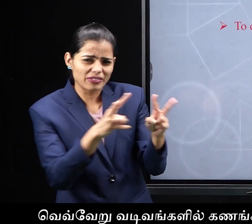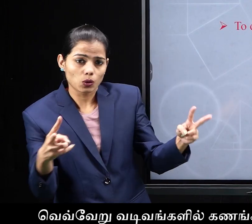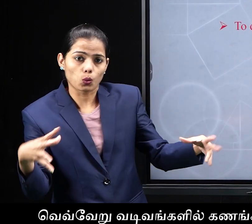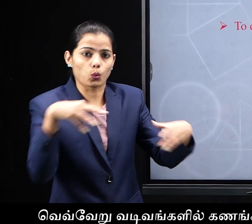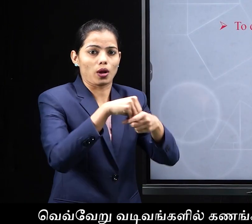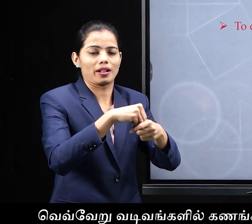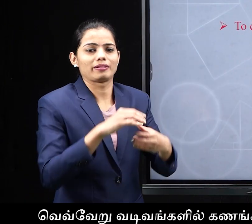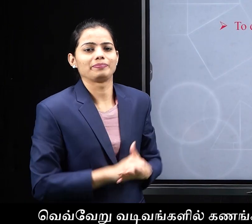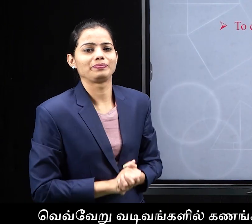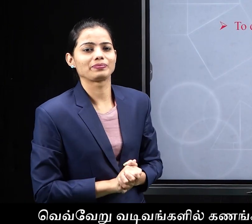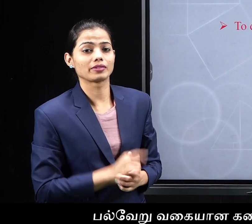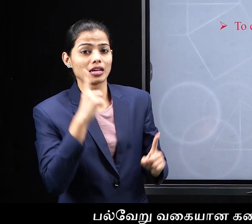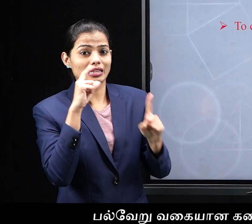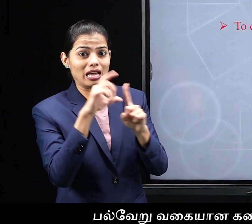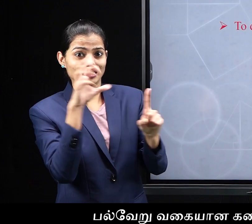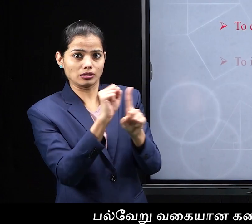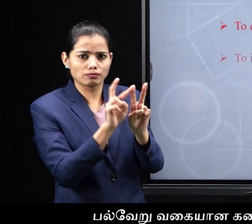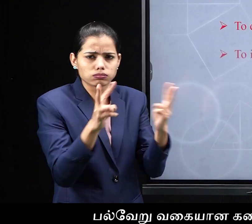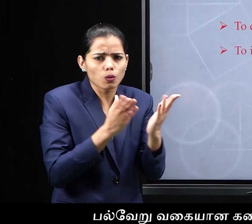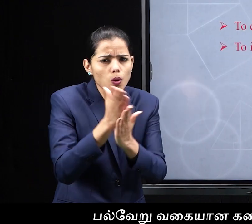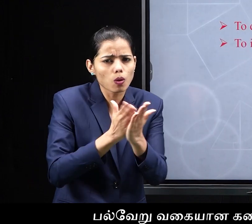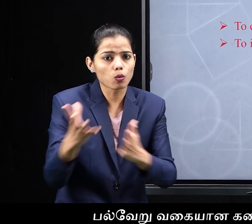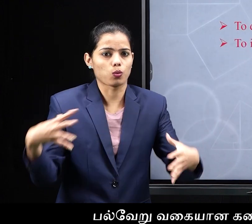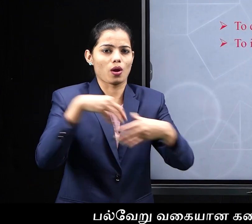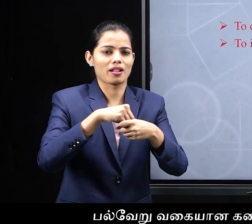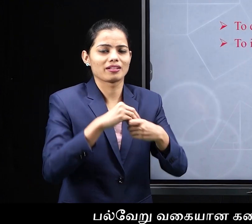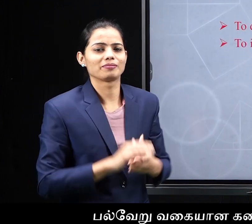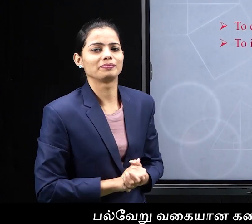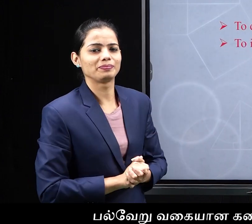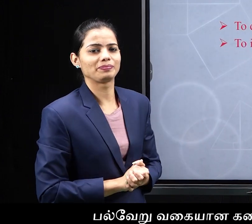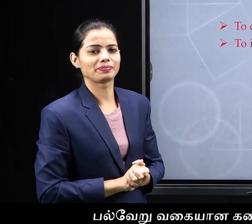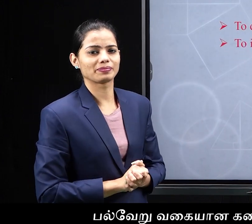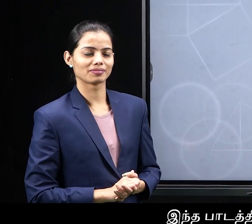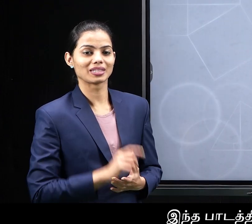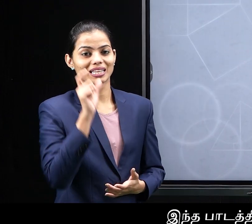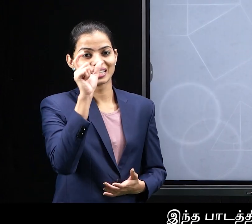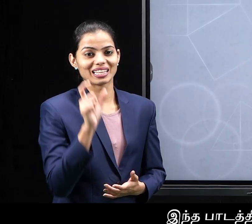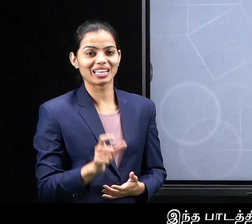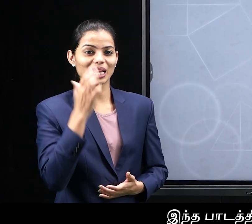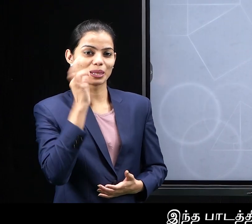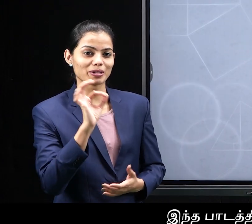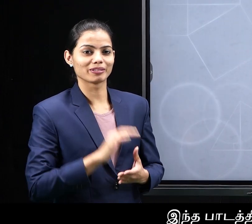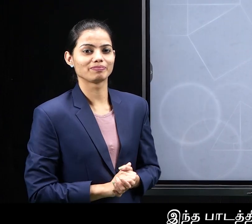விவரிக்கவும் பிரதிநிதித்துவப்படுத்தவும் பல்வேறு வகையான கணங்களை அடையாளம் காண்பீர்கள். இந்த பாடத்தின் முக்கிய